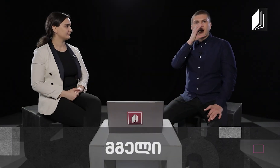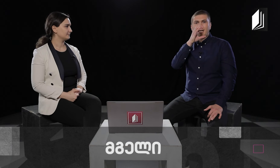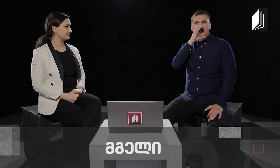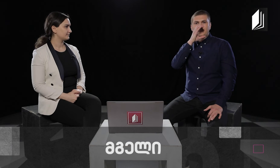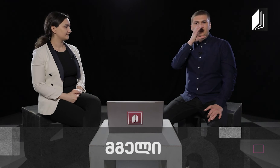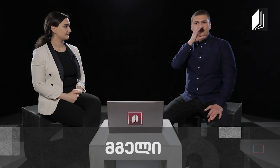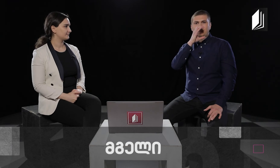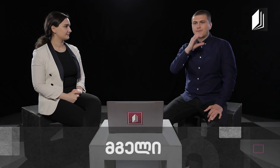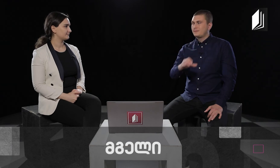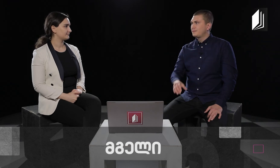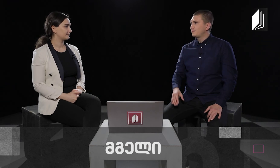მგელი.